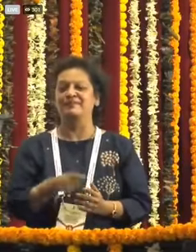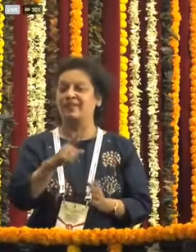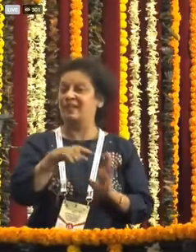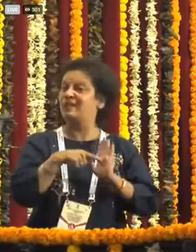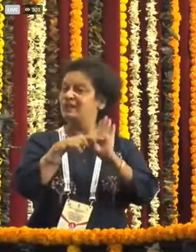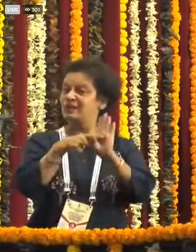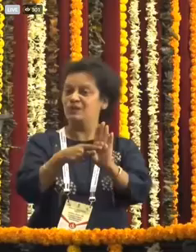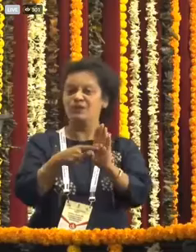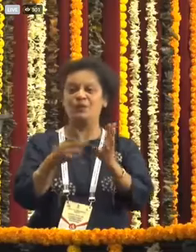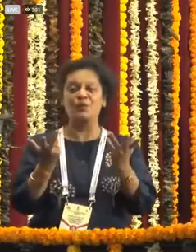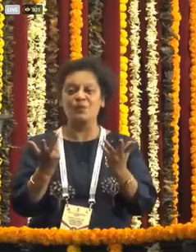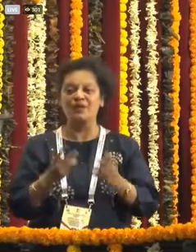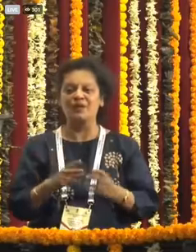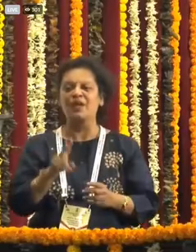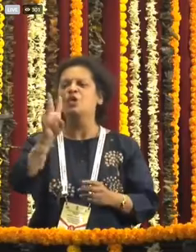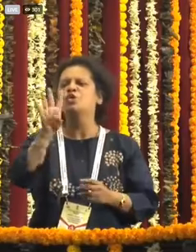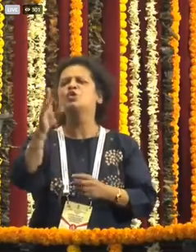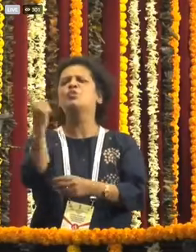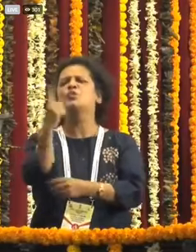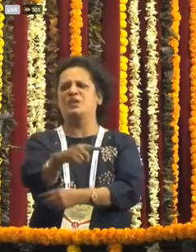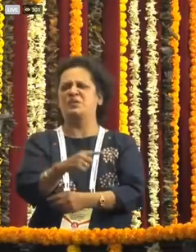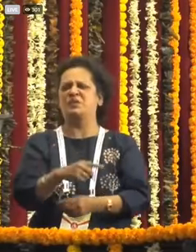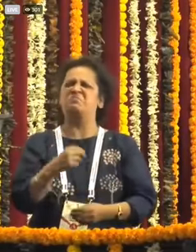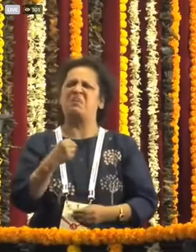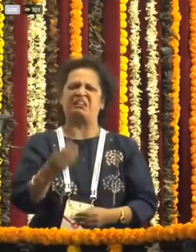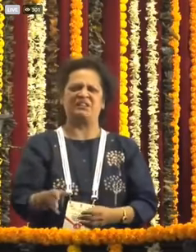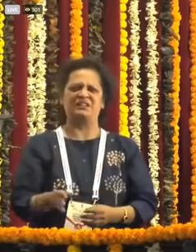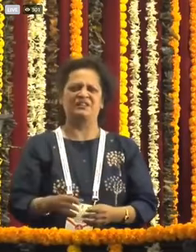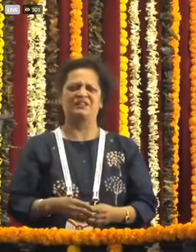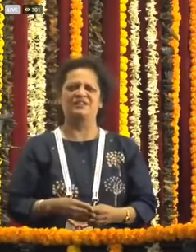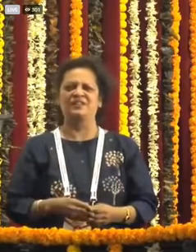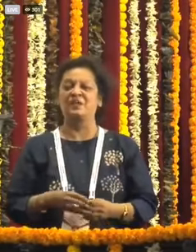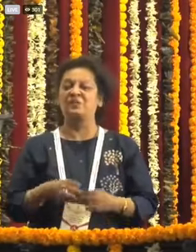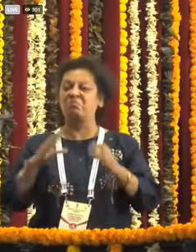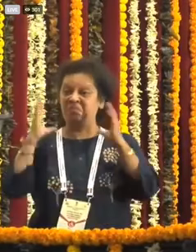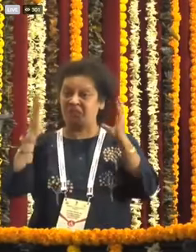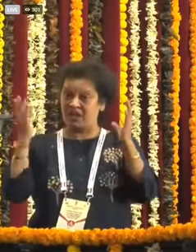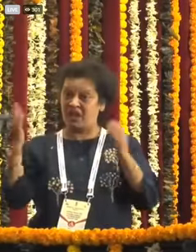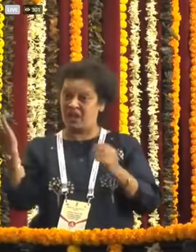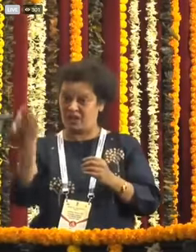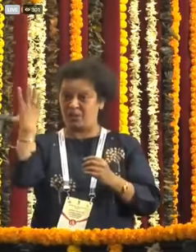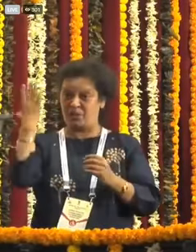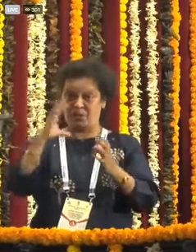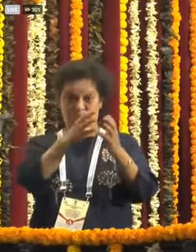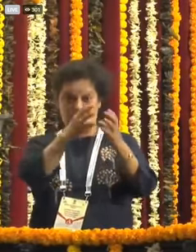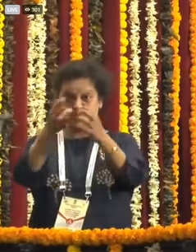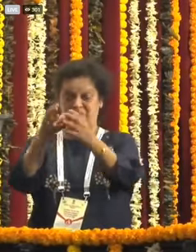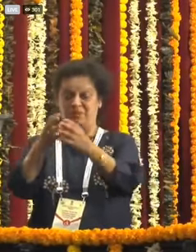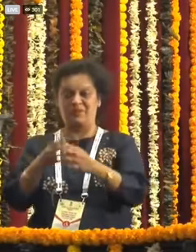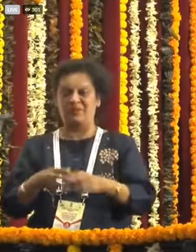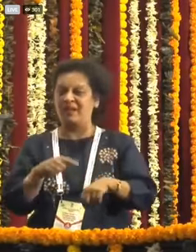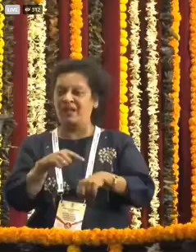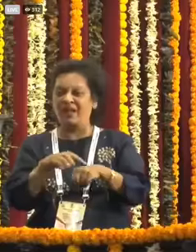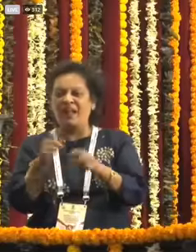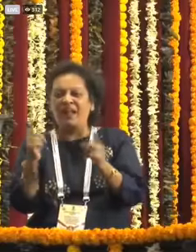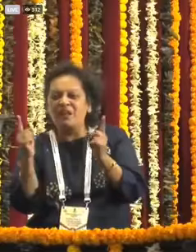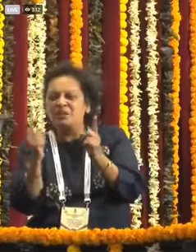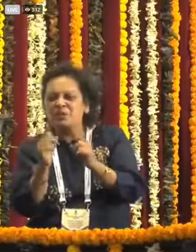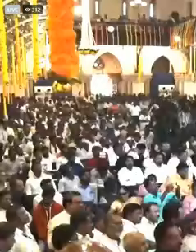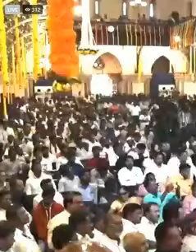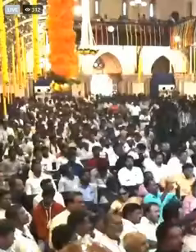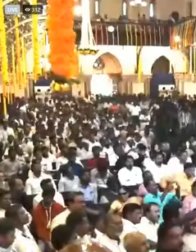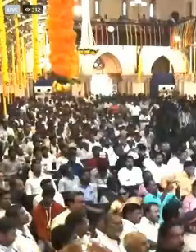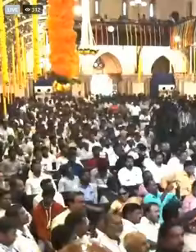दाखवून दिलं 24 दिवसामध्ये मंत्रालय स्वतंत्र स्थापन करणं हा काही छोटा मोठा निर्णय नाही